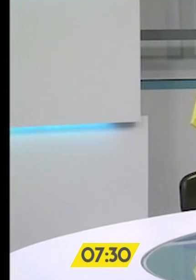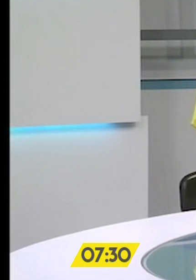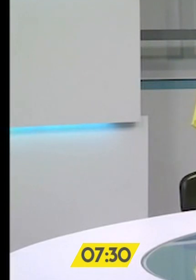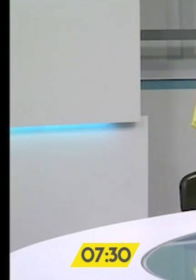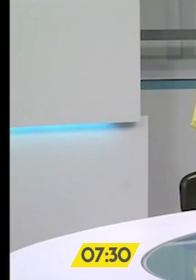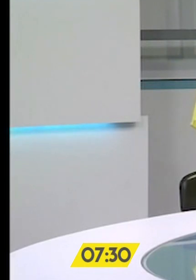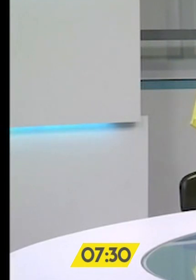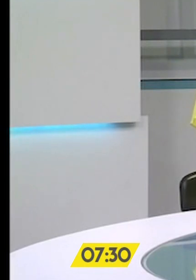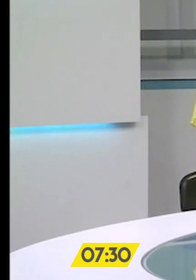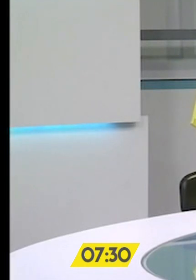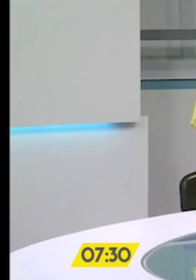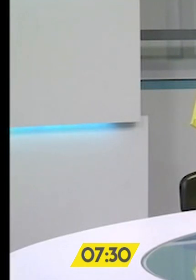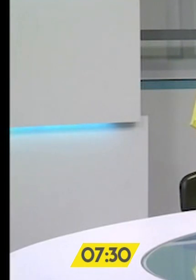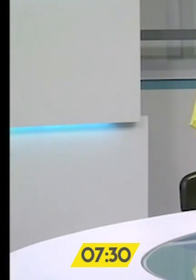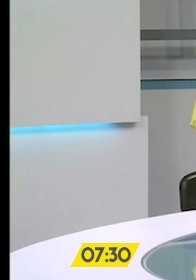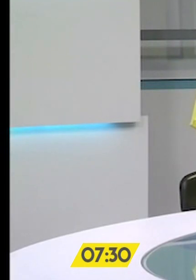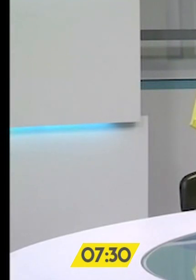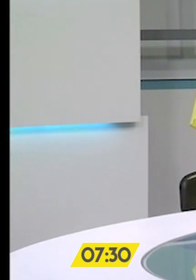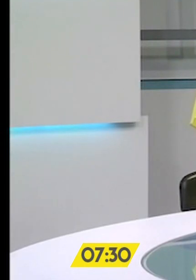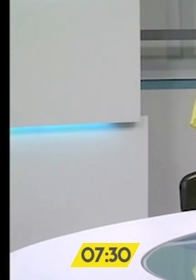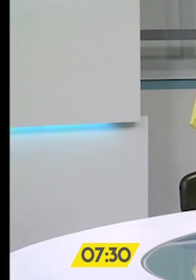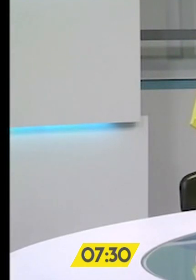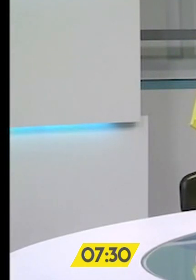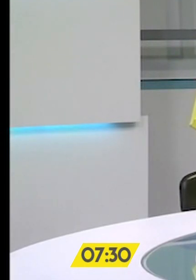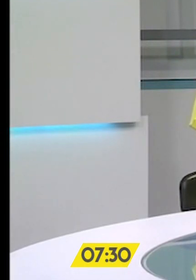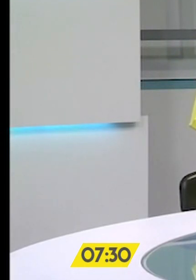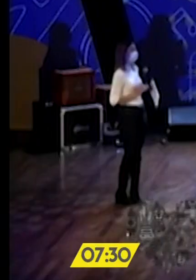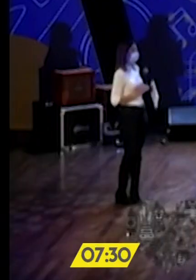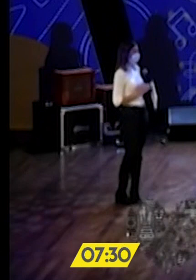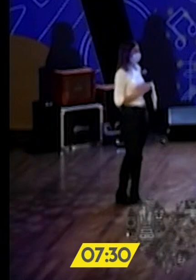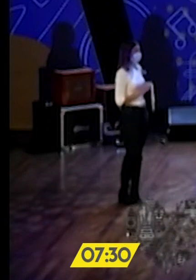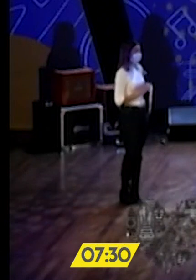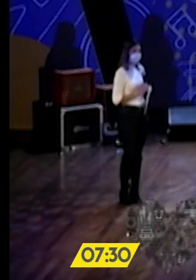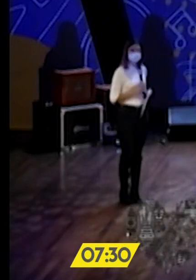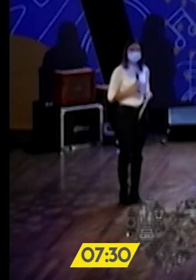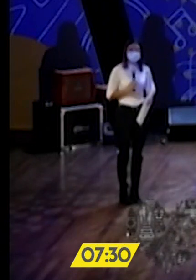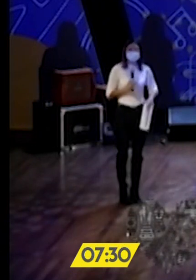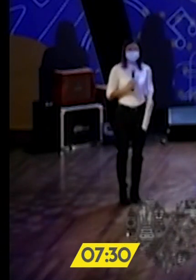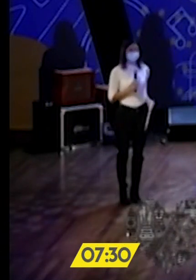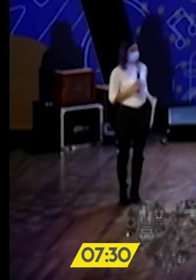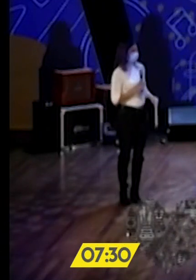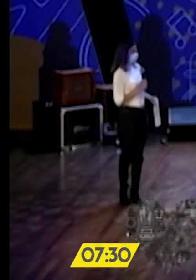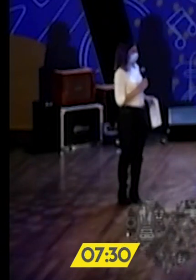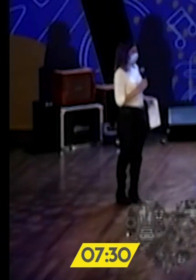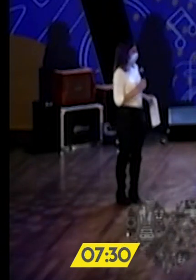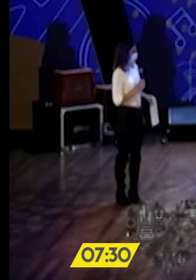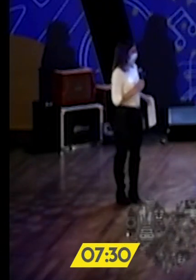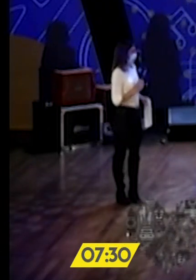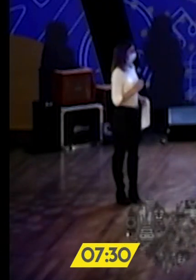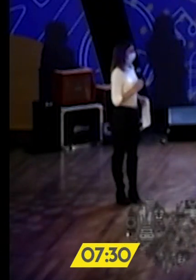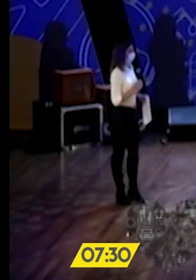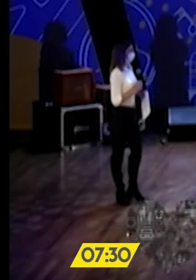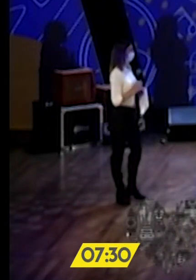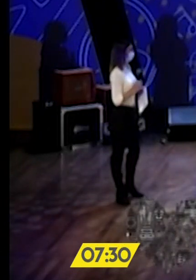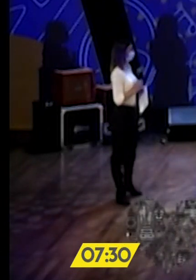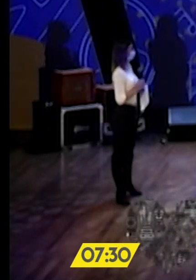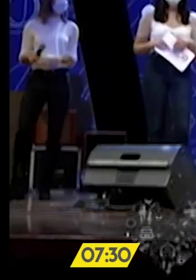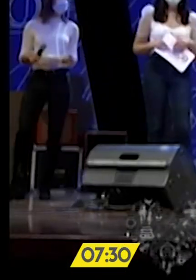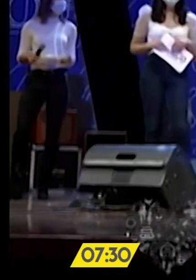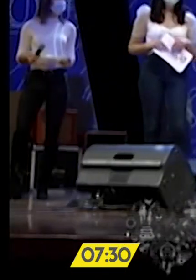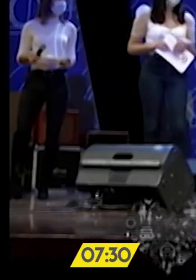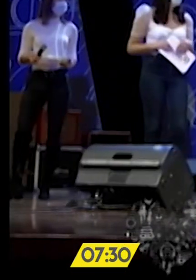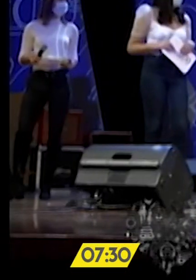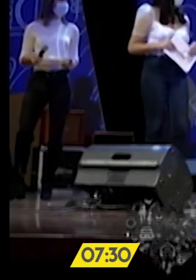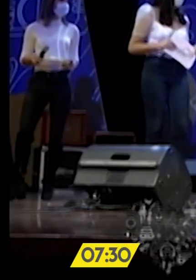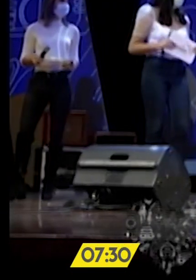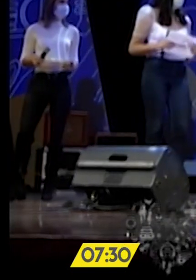afectados económicamente por los efectos de la pandemia. Al ser casi las 9 de la noche, finalizó la Teletón para la Cultura,